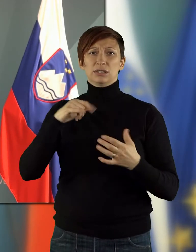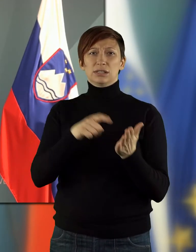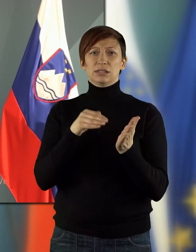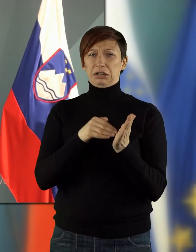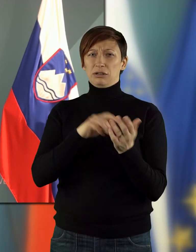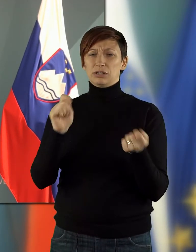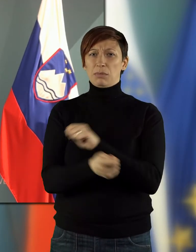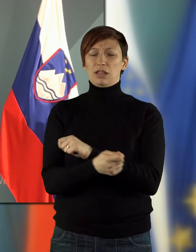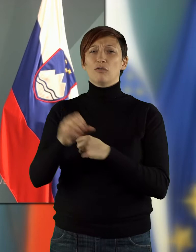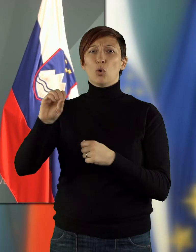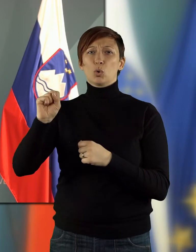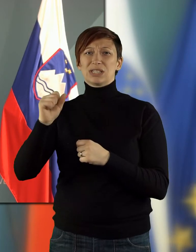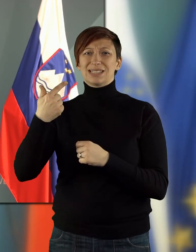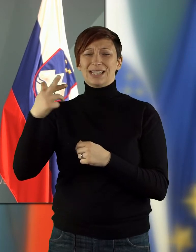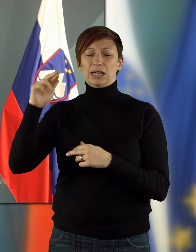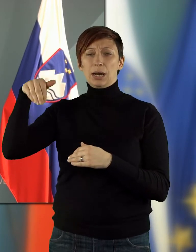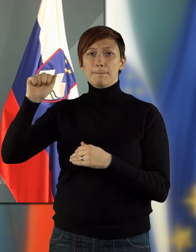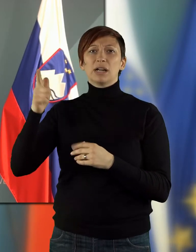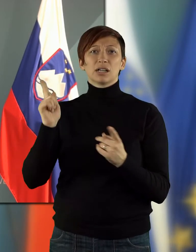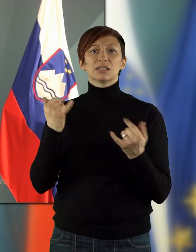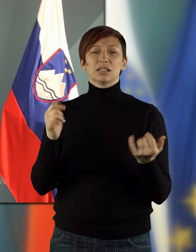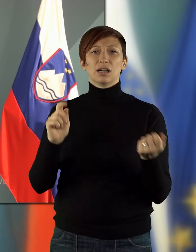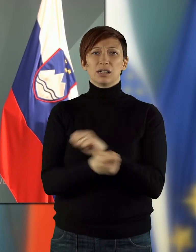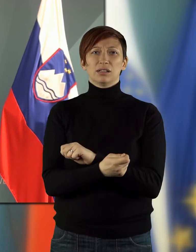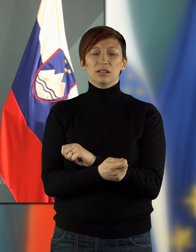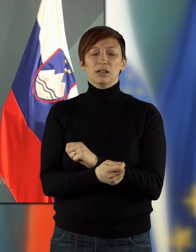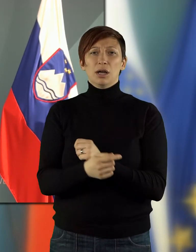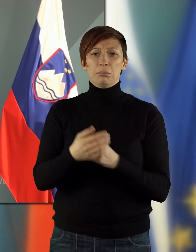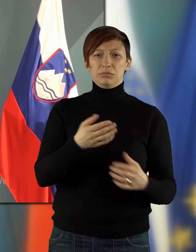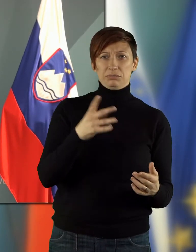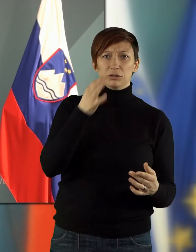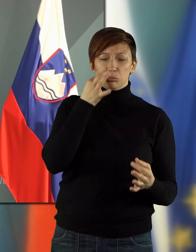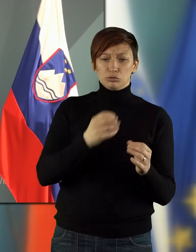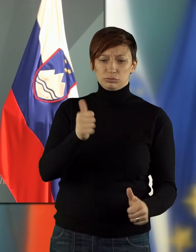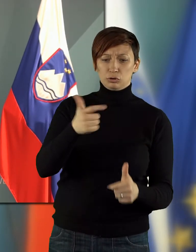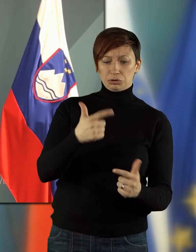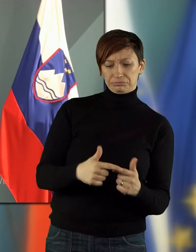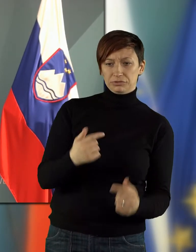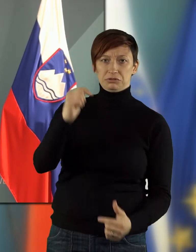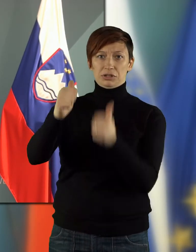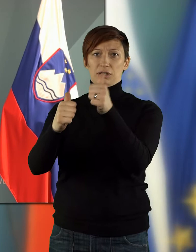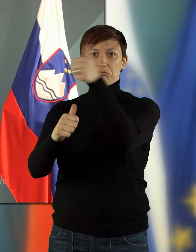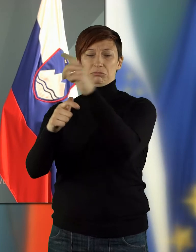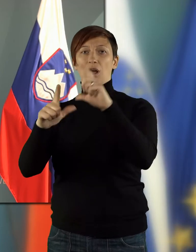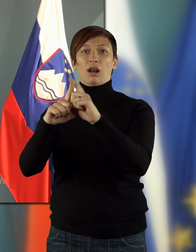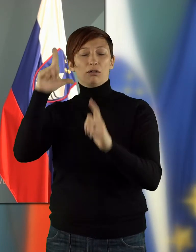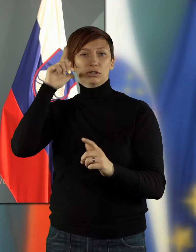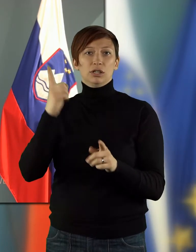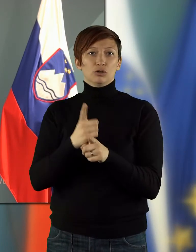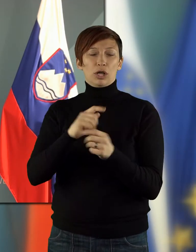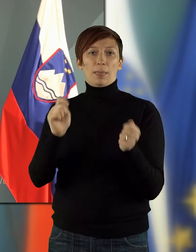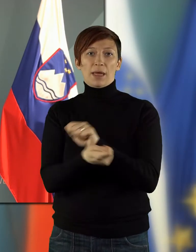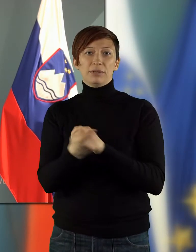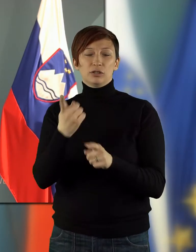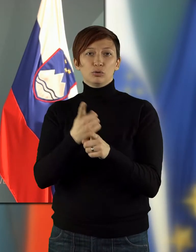zamenjavo Ostermana in pa predvsem, kaj ste zdaj naredili, ko ste v bistvu njegovega namestnika predlagali, bolj resnično kaj drugače, če pa je namestnik, se pravi,